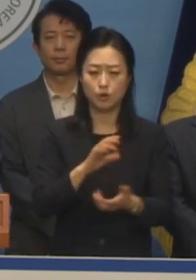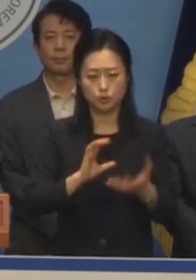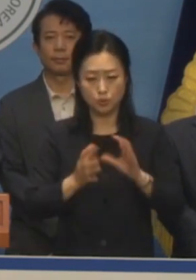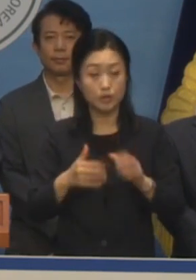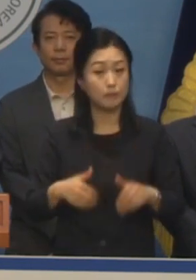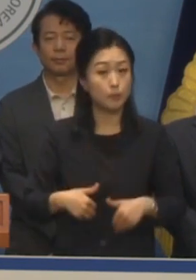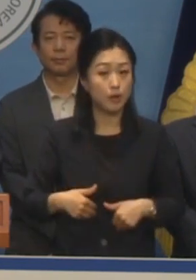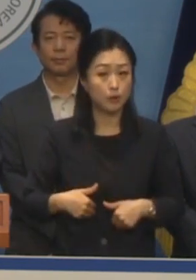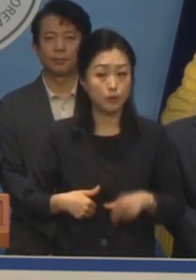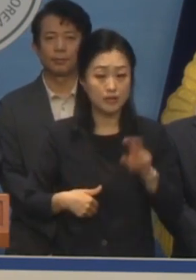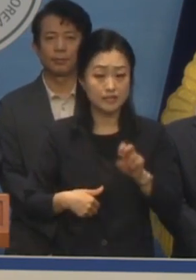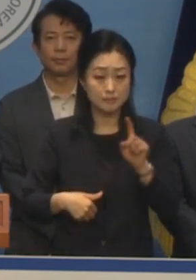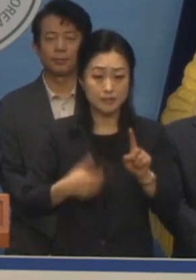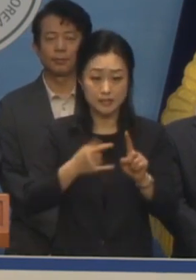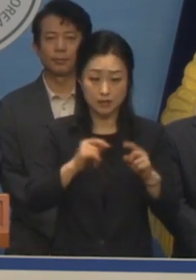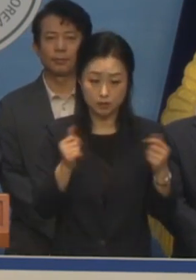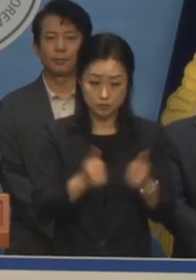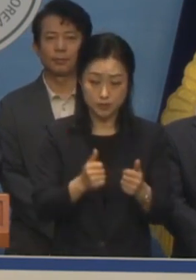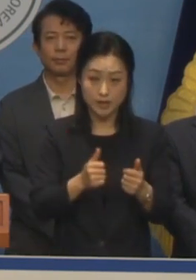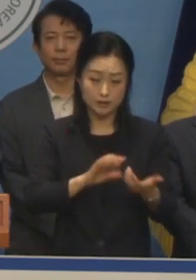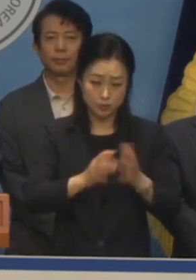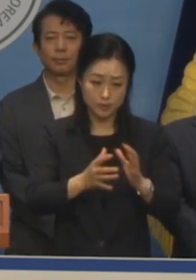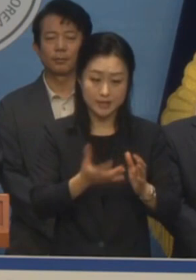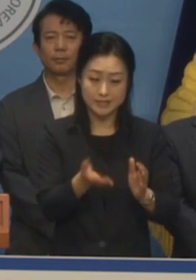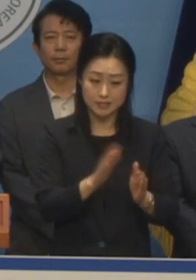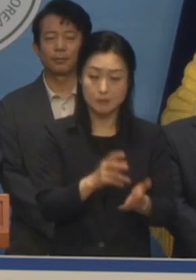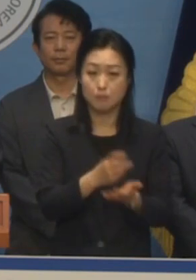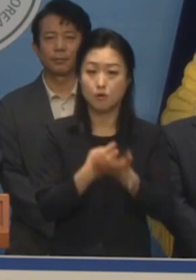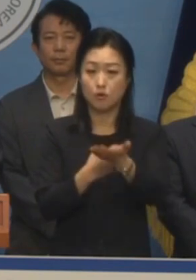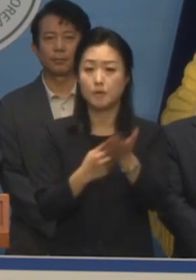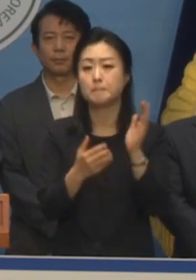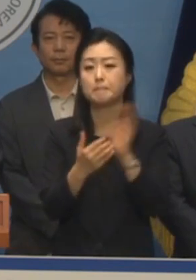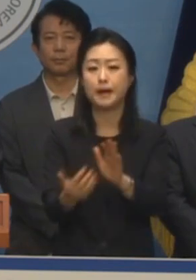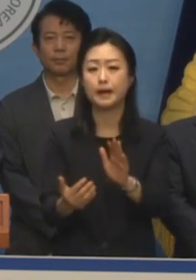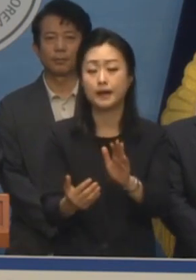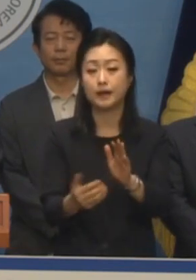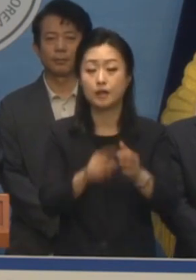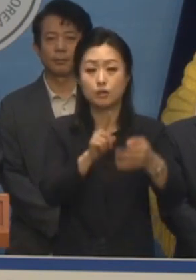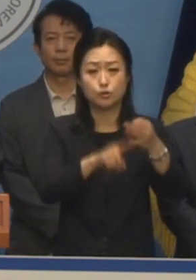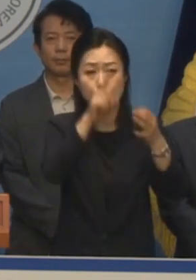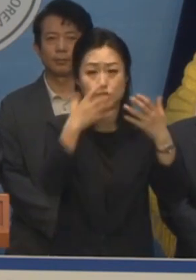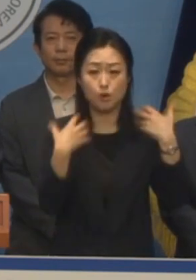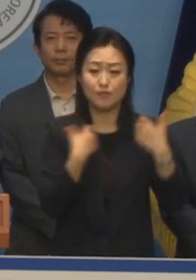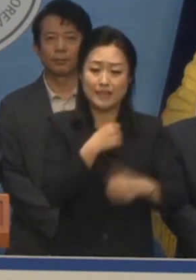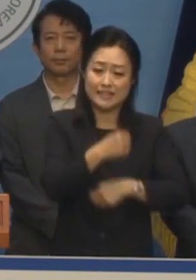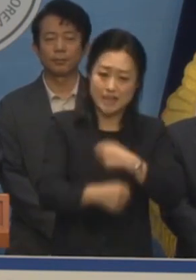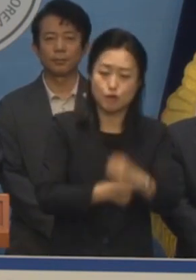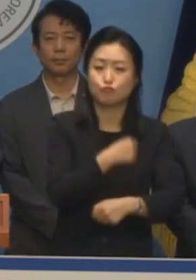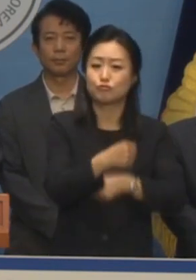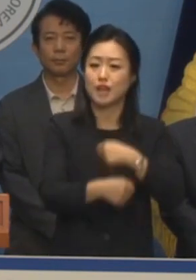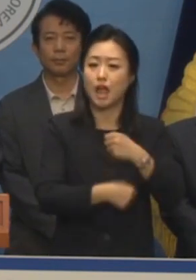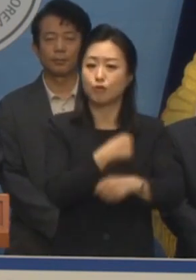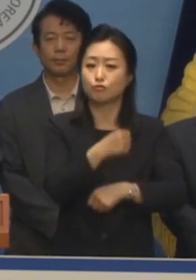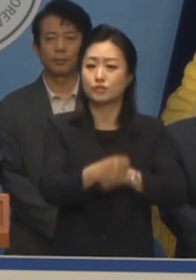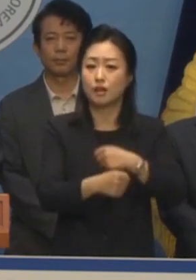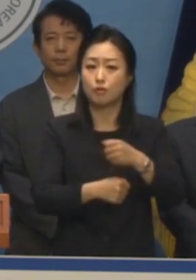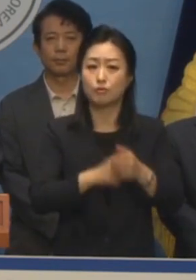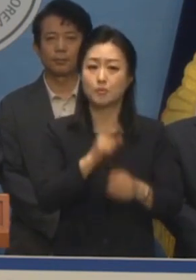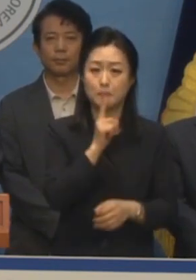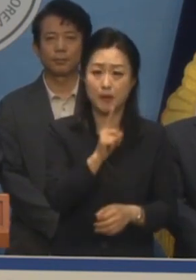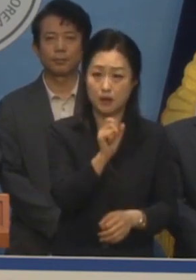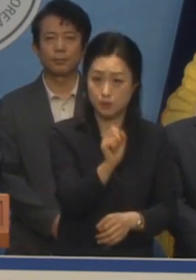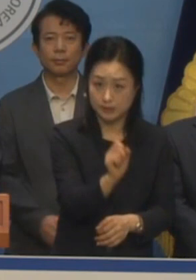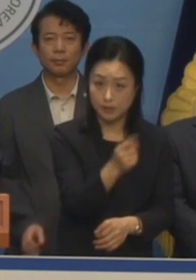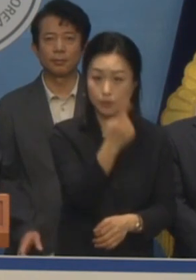핵심적인 논의 사항이었습니다만 입법화하지 못했습니다. 윤석열 정부 들어서면서 자율 규제라는 민명